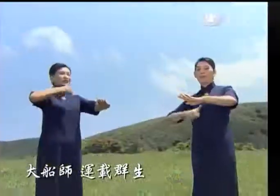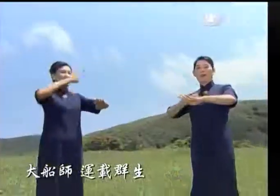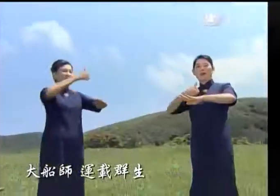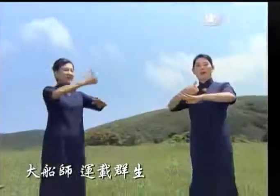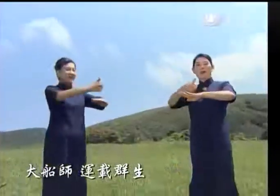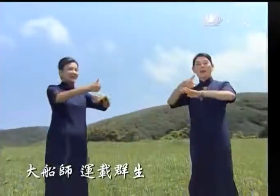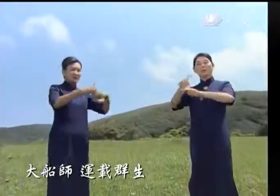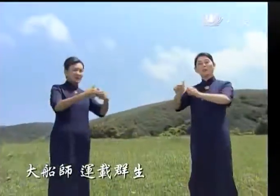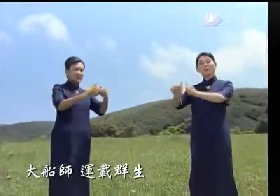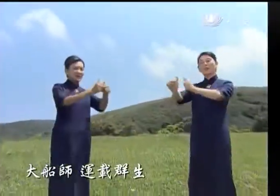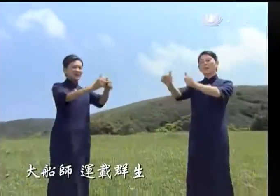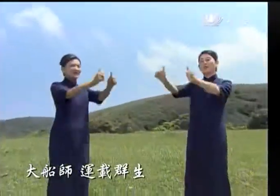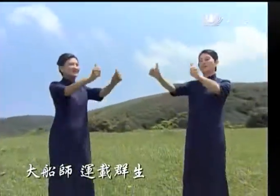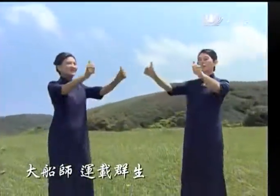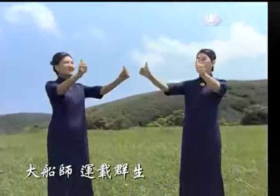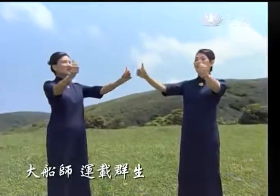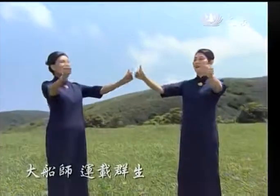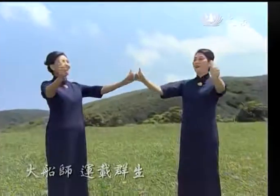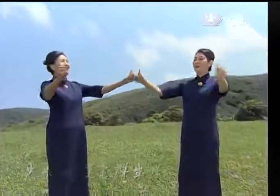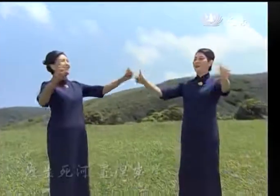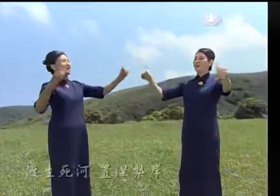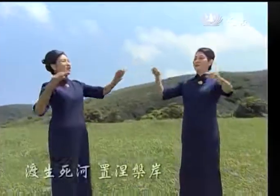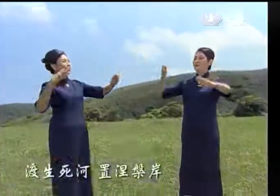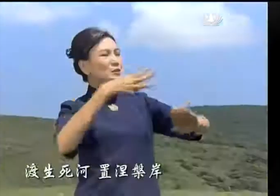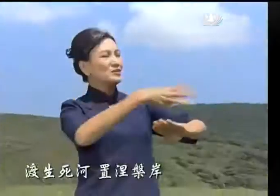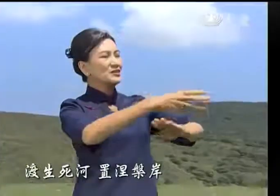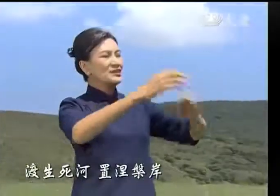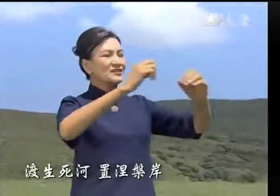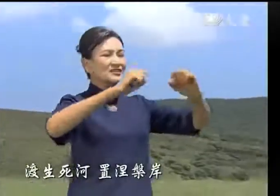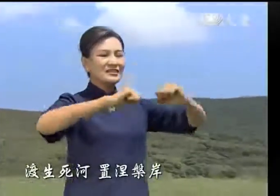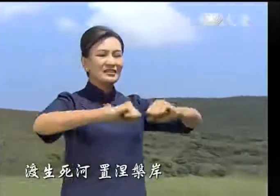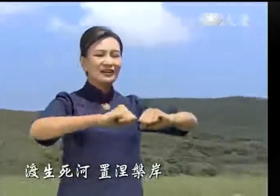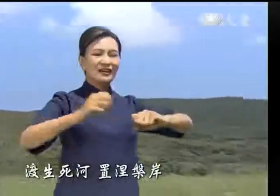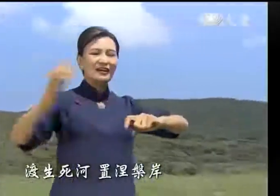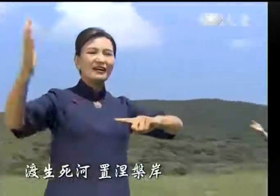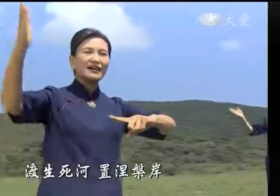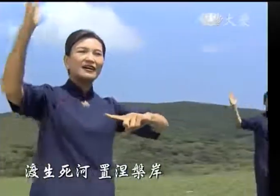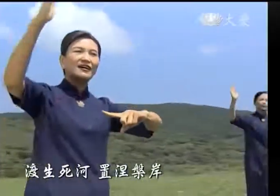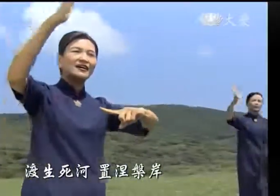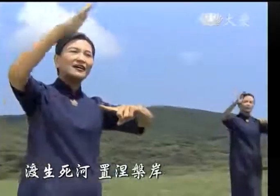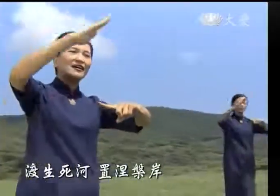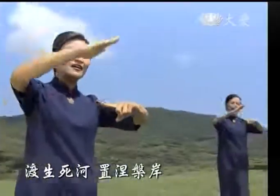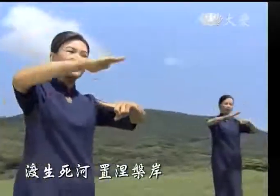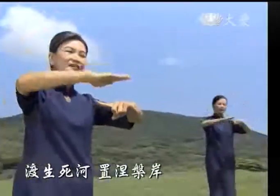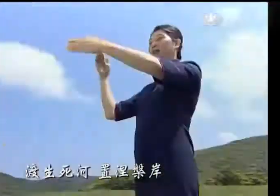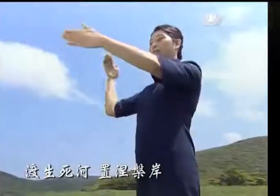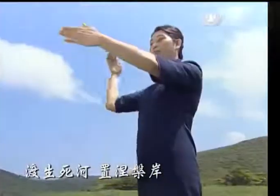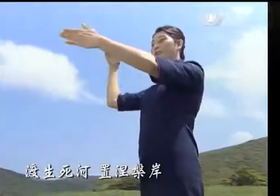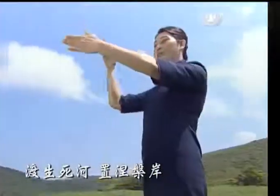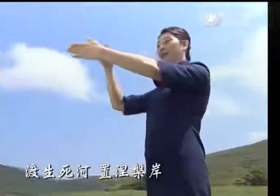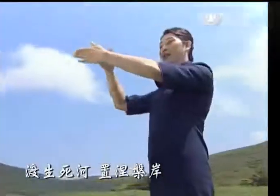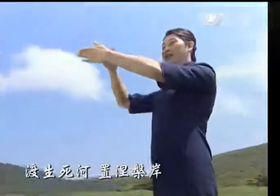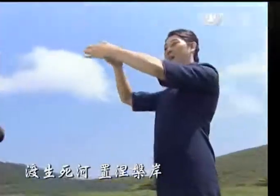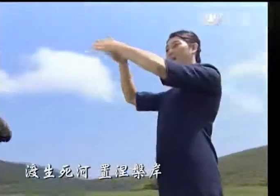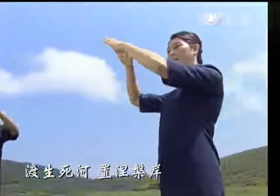云在群山，独上四合，直灭